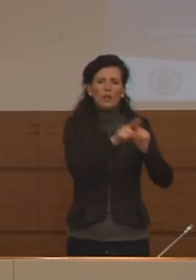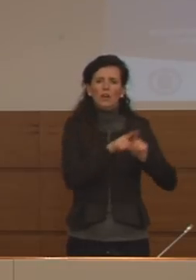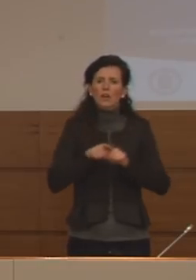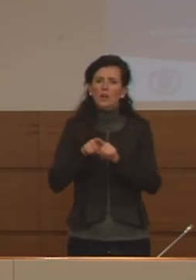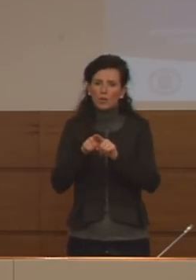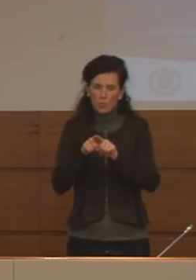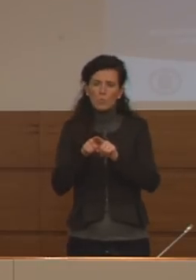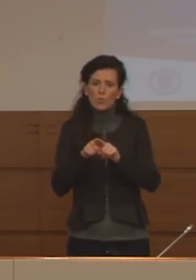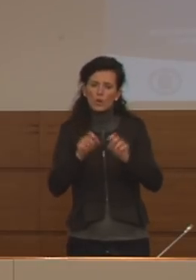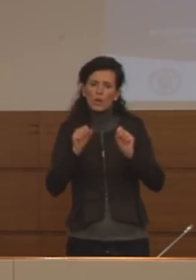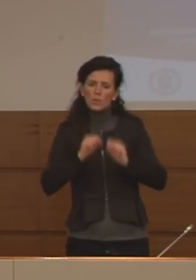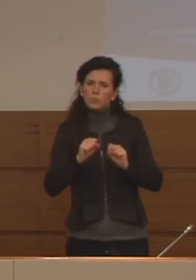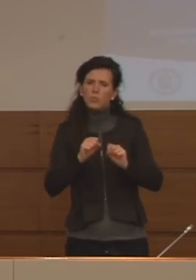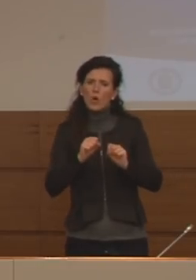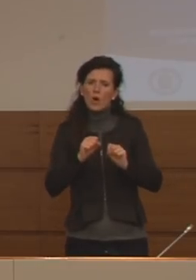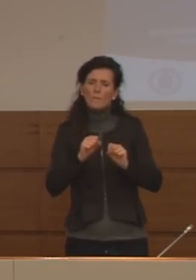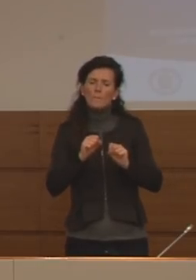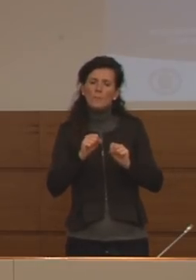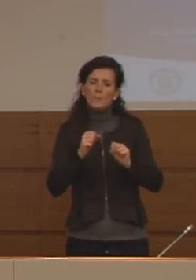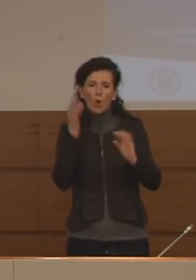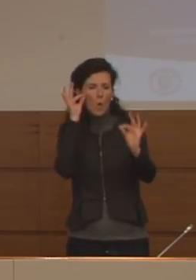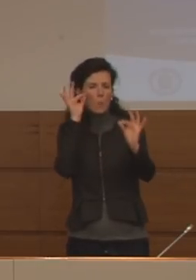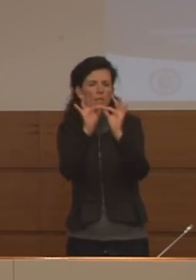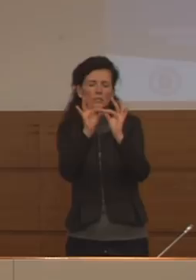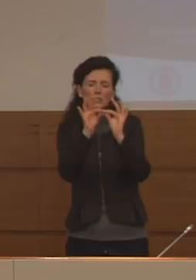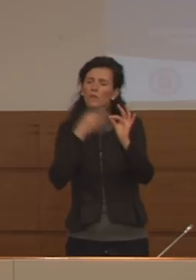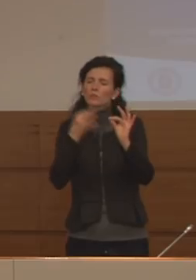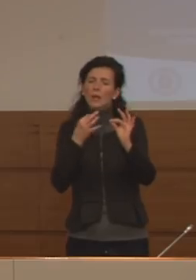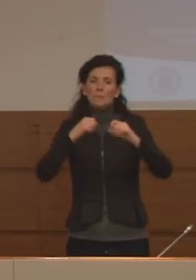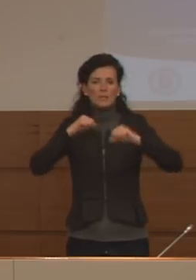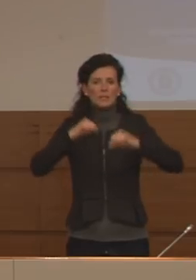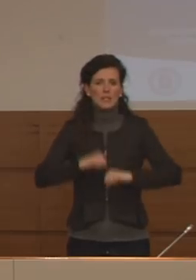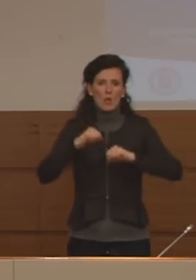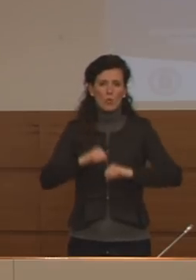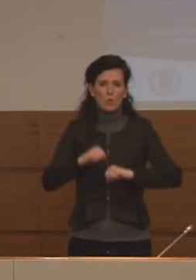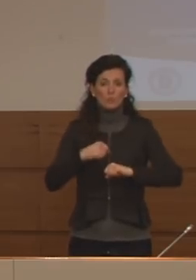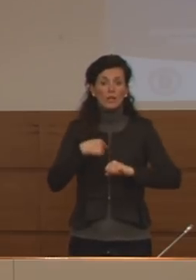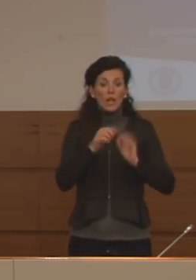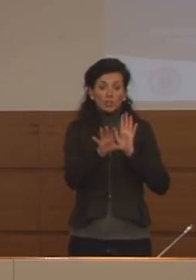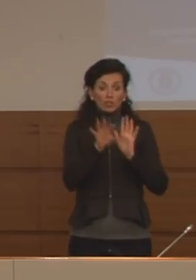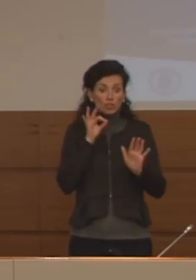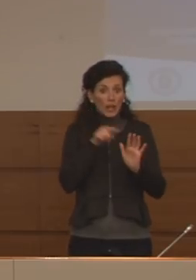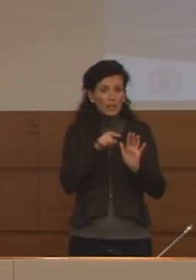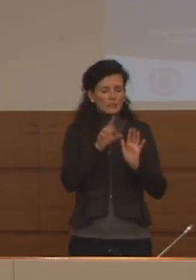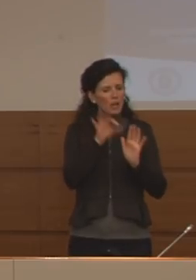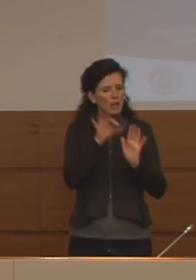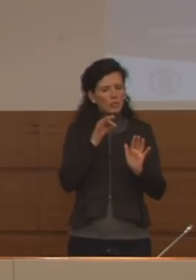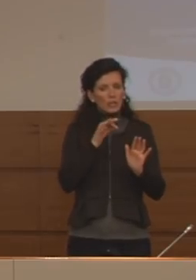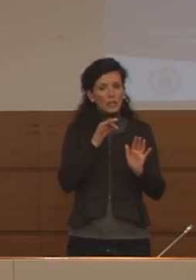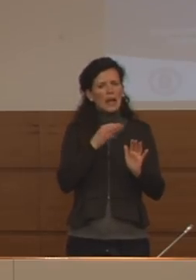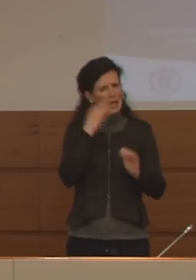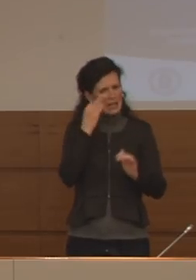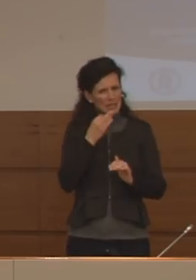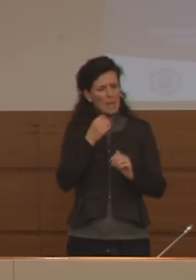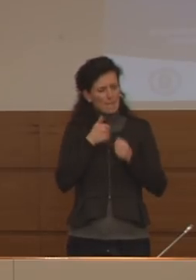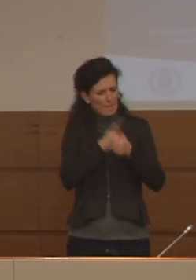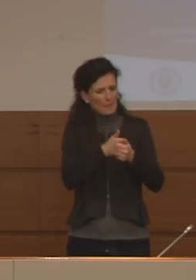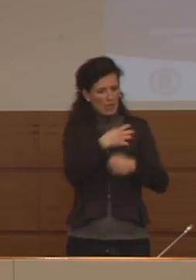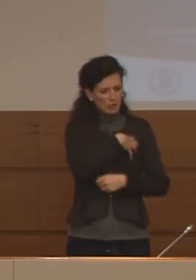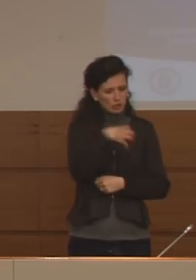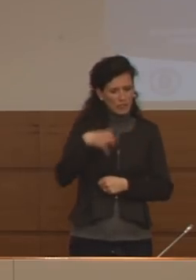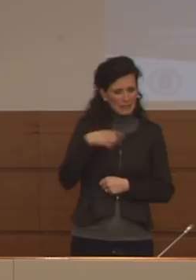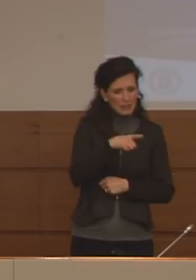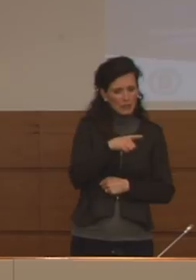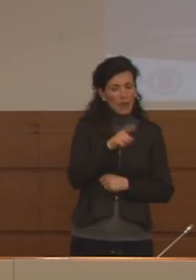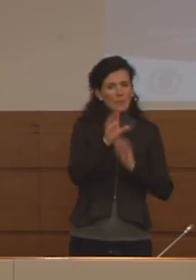mettendo sempre al centro la salute perché ricordiamo tutte le scelte sono basate su evidenze scientifiche e su